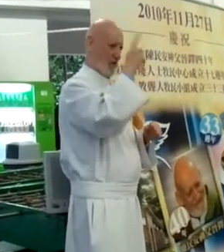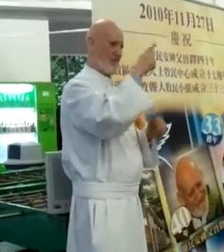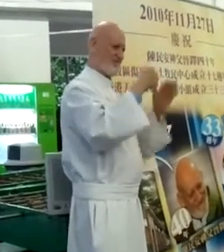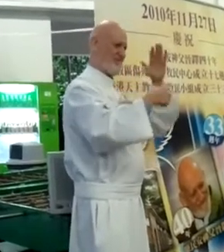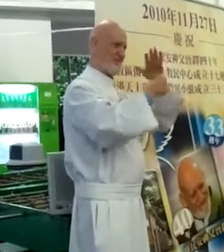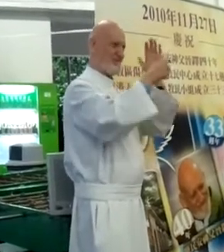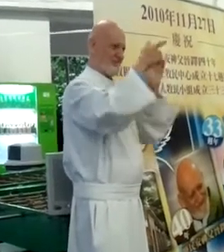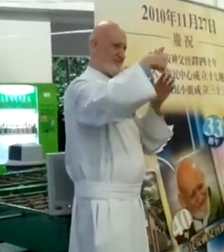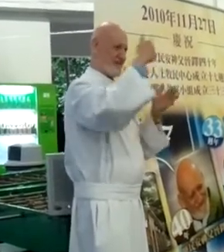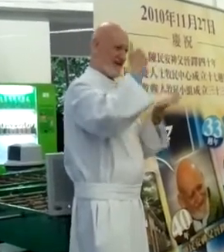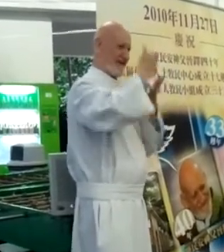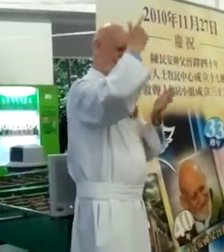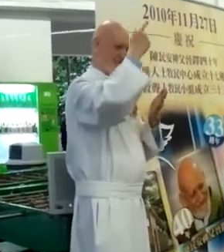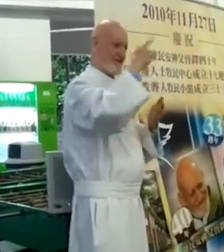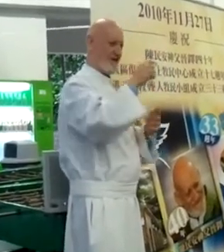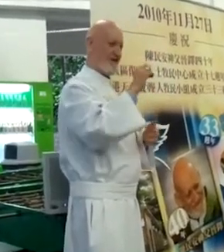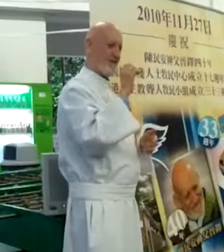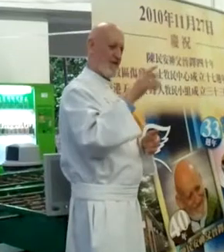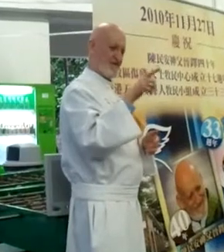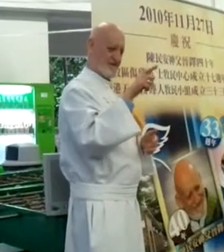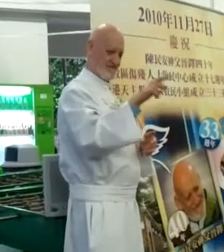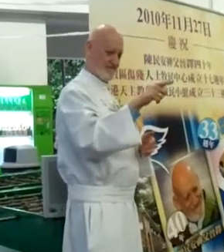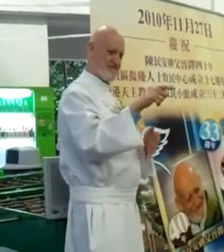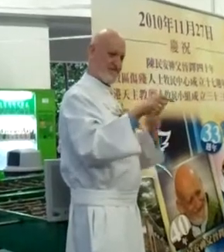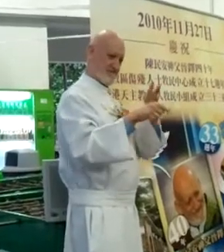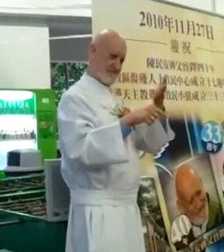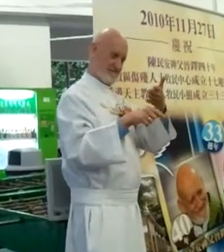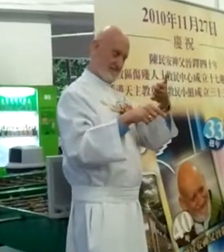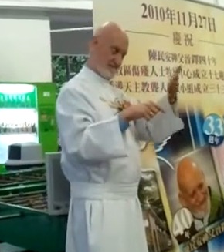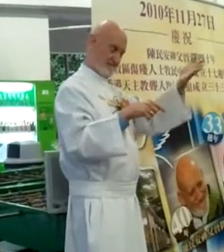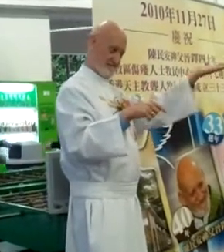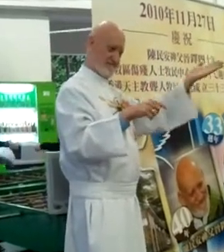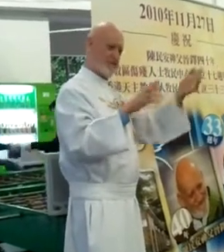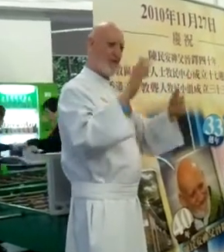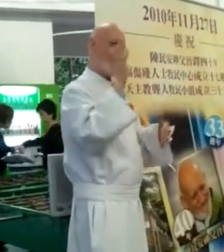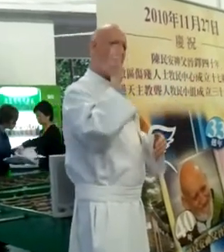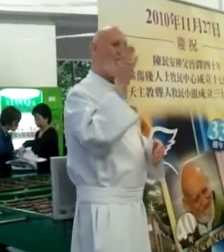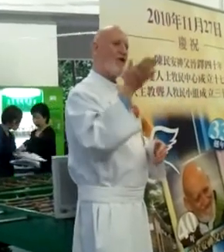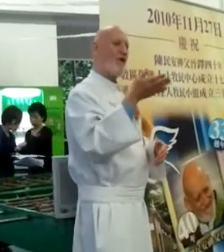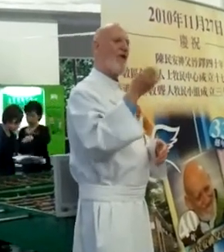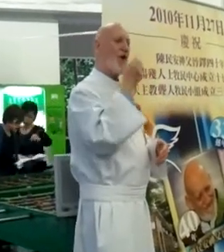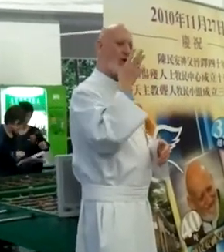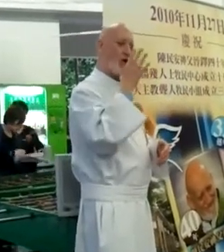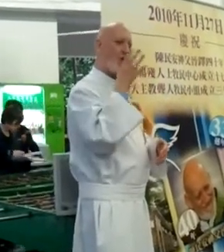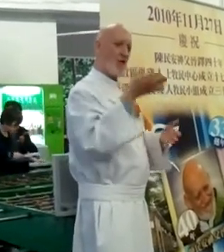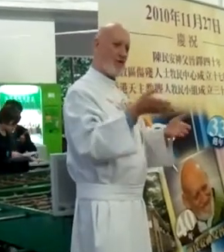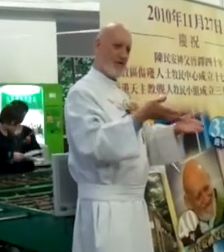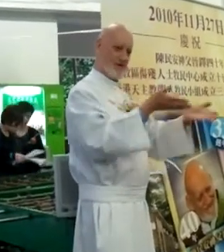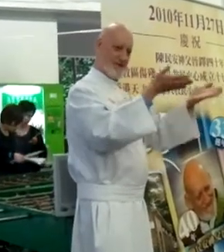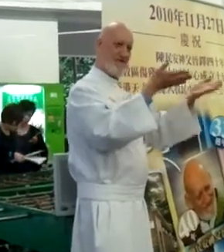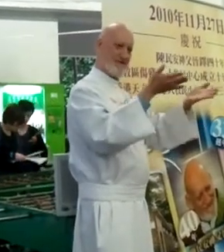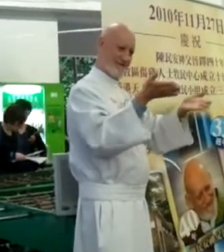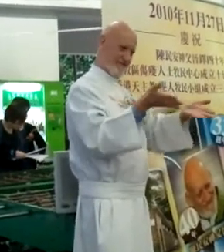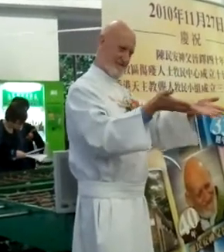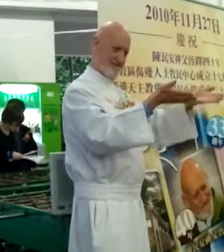我寫翻我寫信去我嘅修會會長嗰度話，我仍然都希望喺香